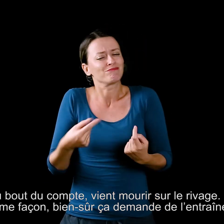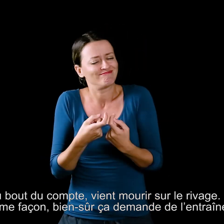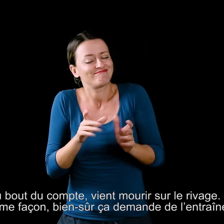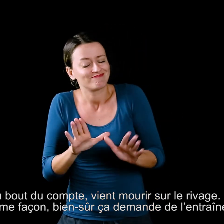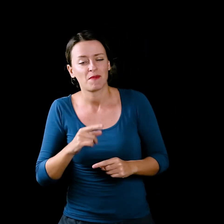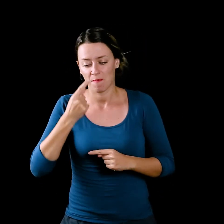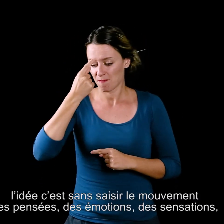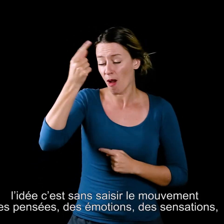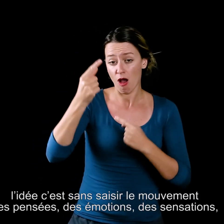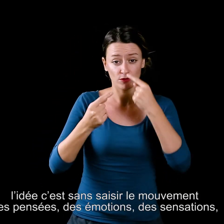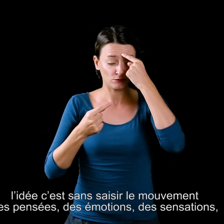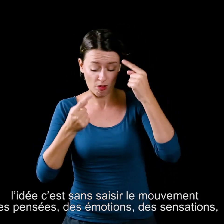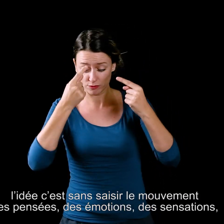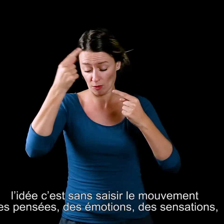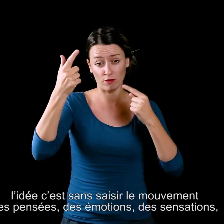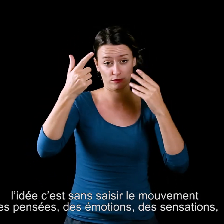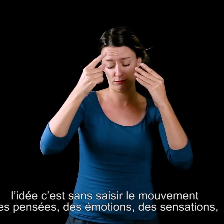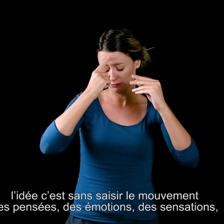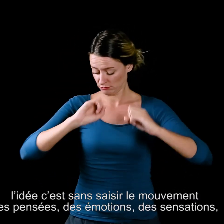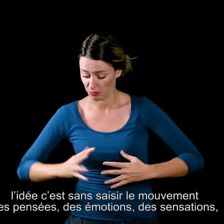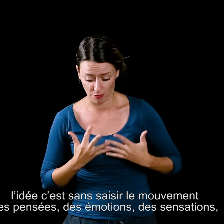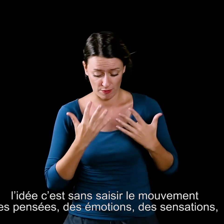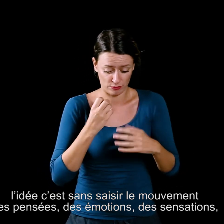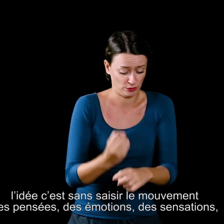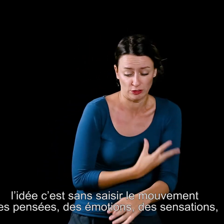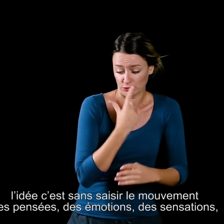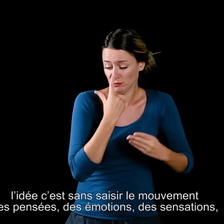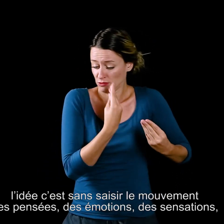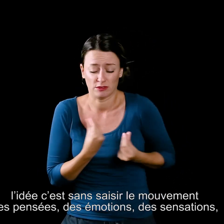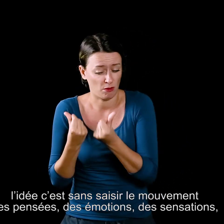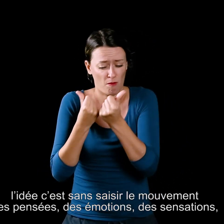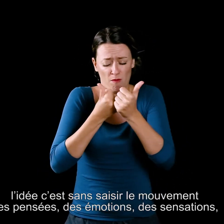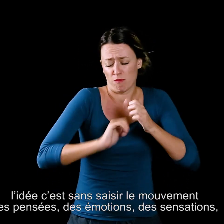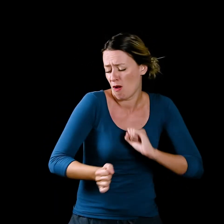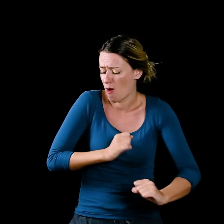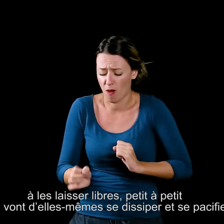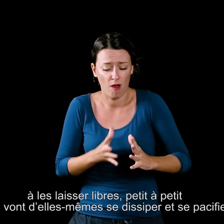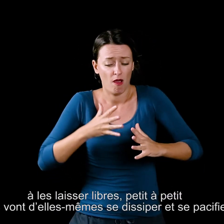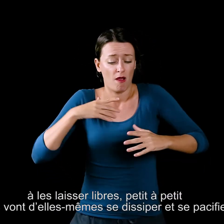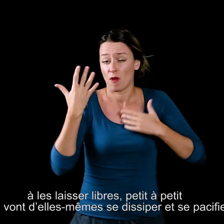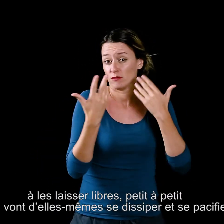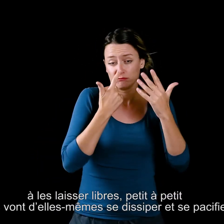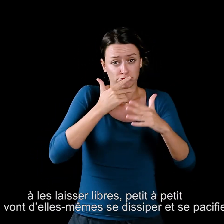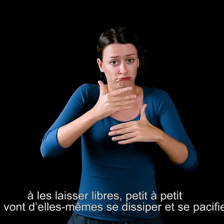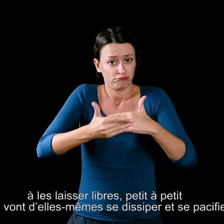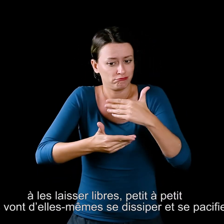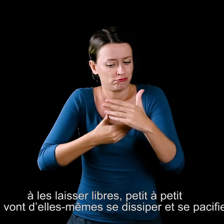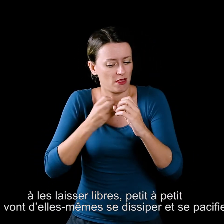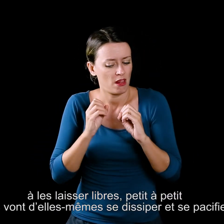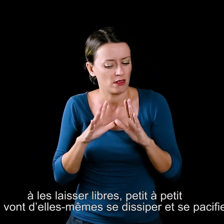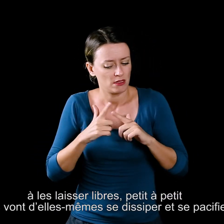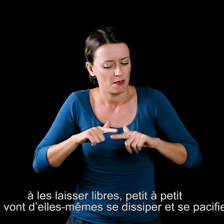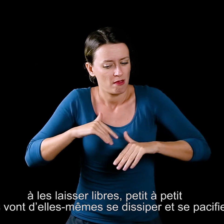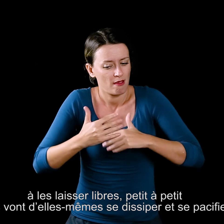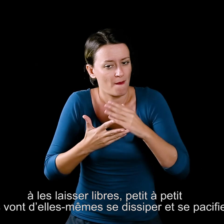l'entraînement, l'idée c'est, sans saisir le mouvement des pensées, des émotions, des sensations, à les laisser libres, petit à petit,